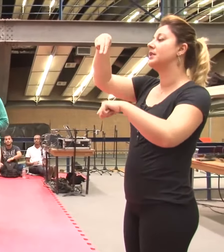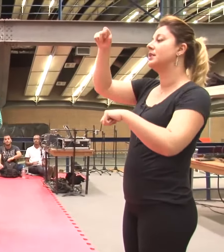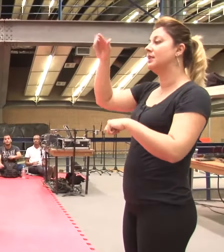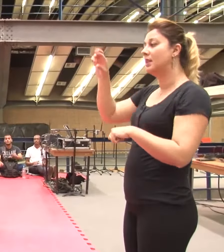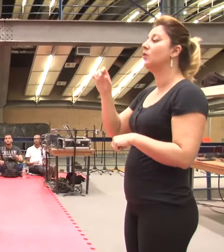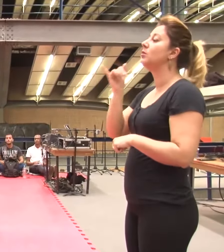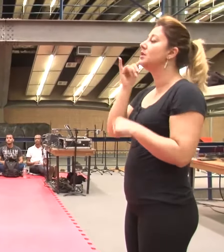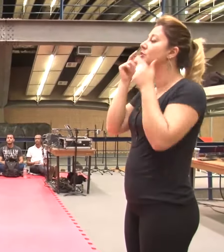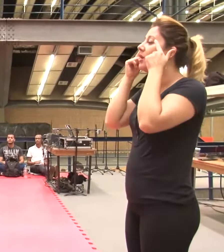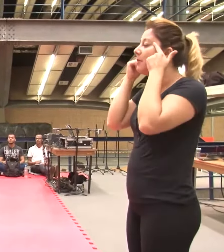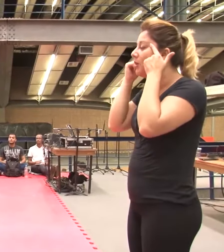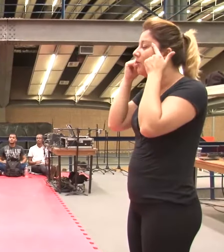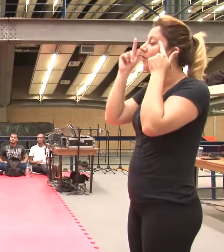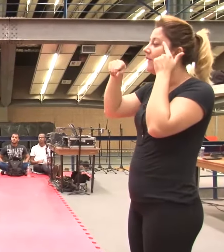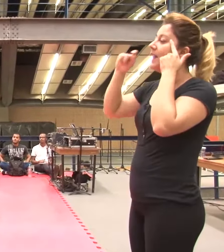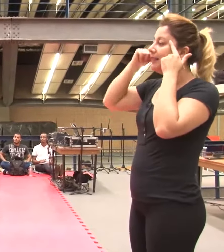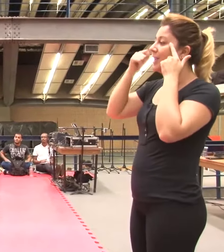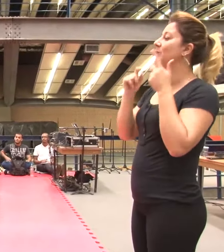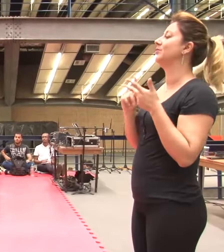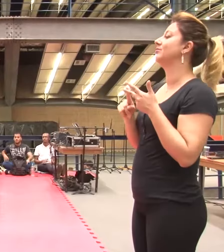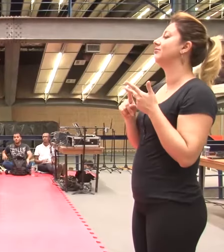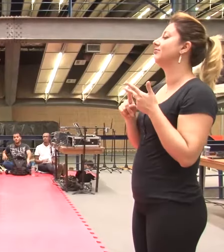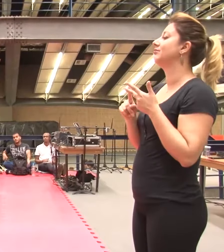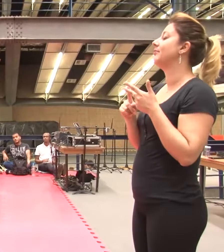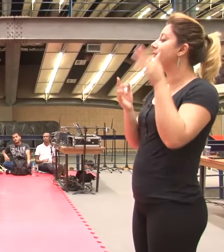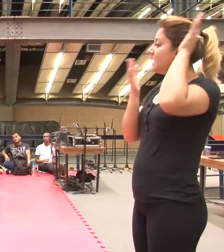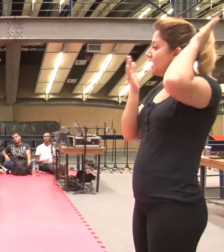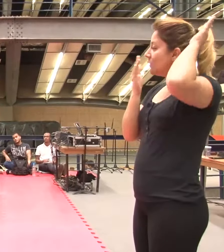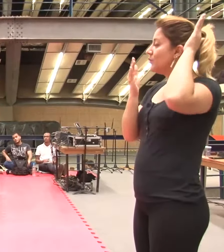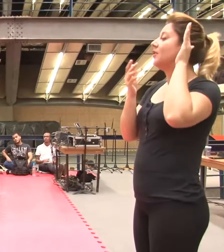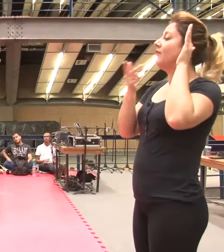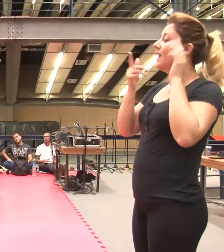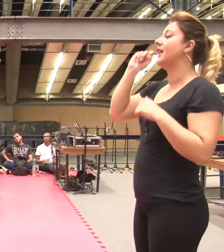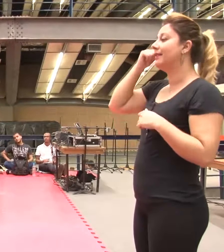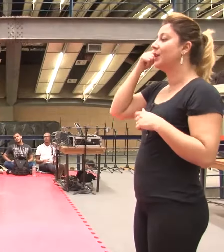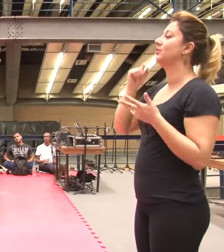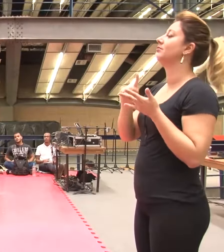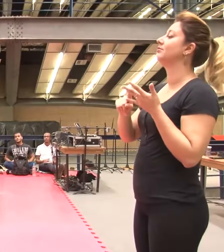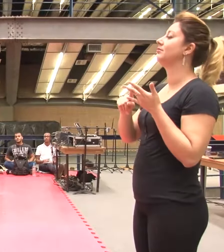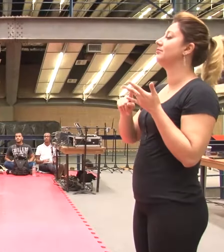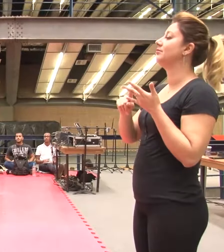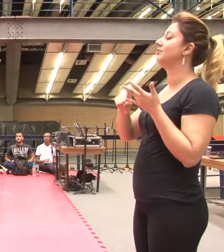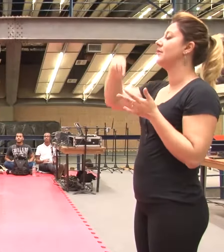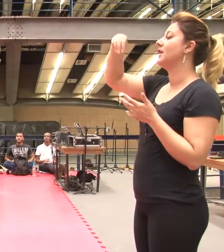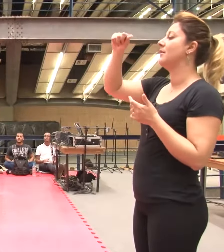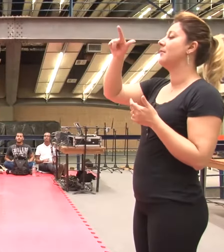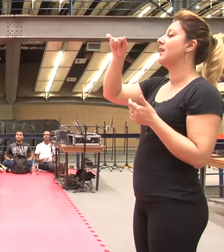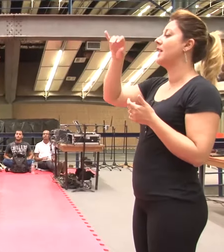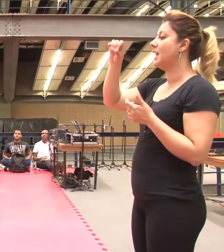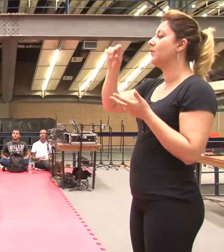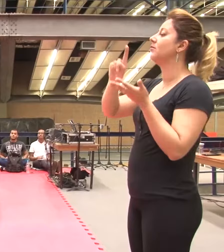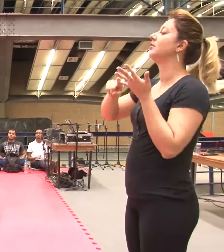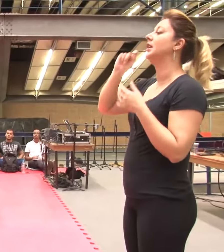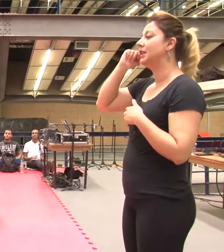eram negros. Os malaios, lá da Oceania, eram negros.